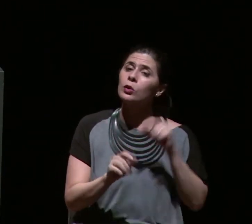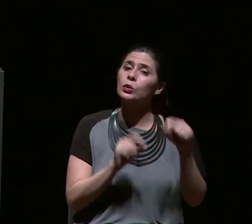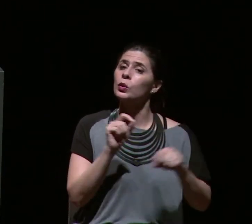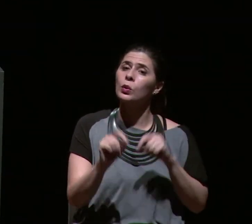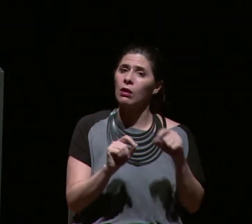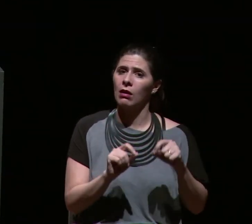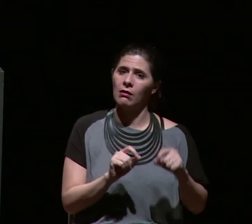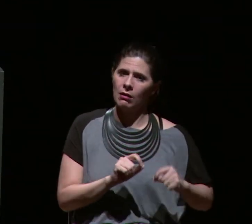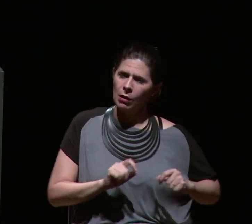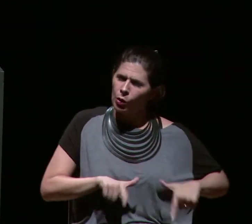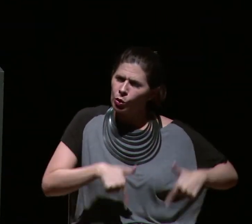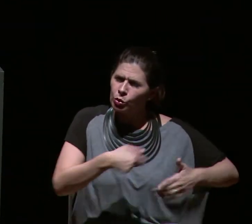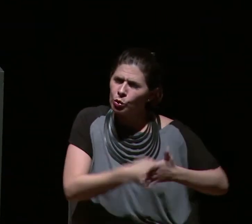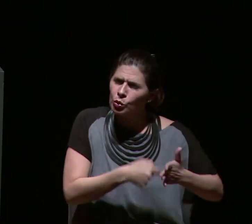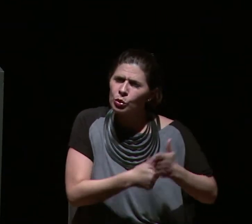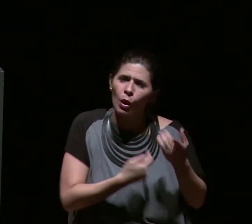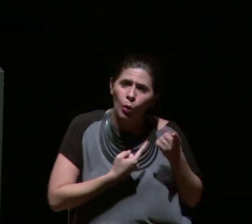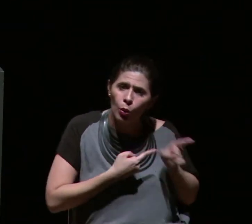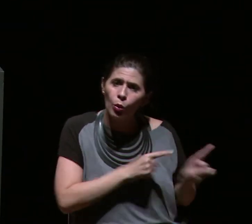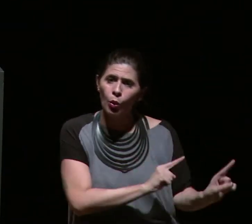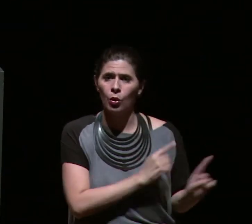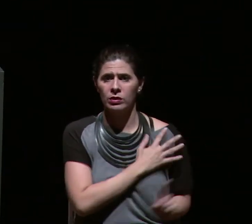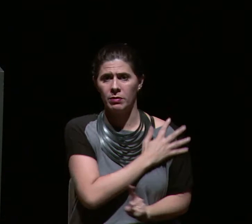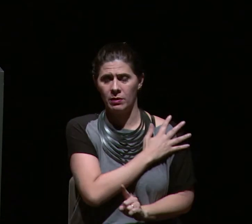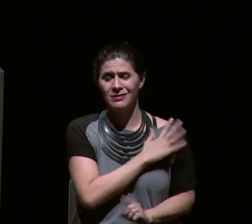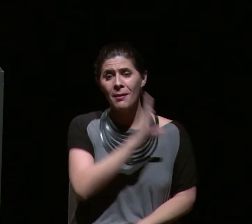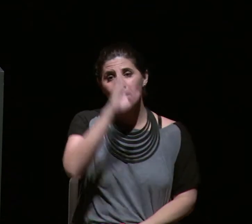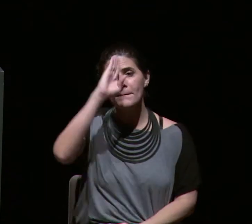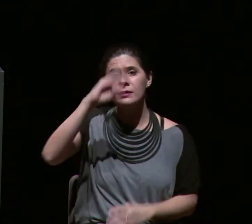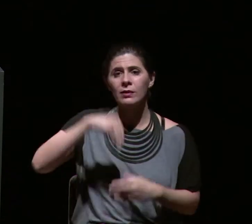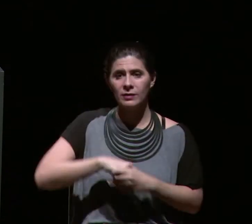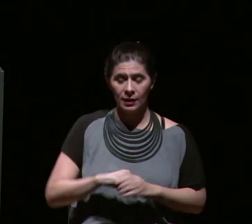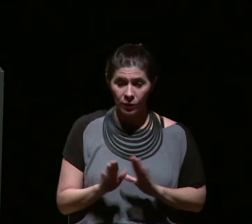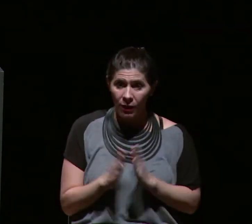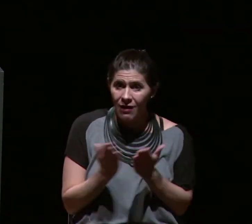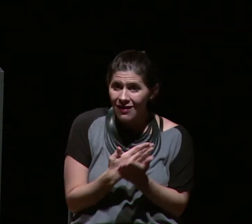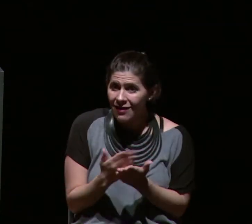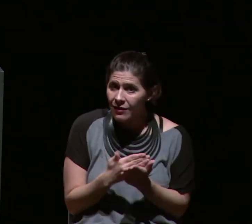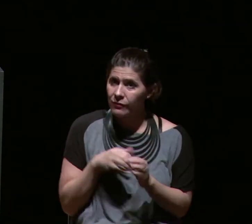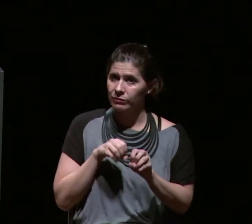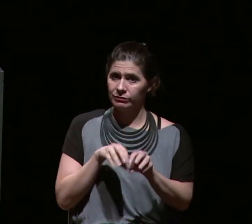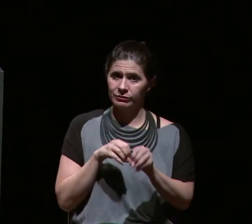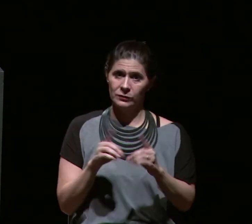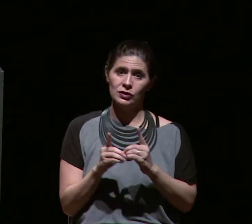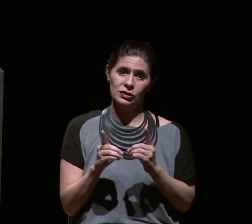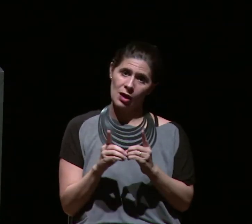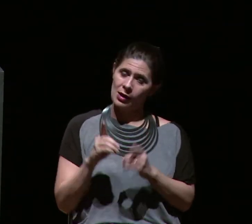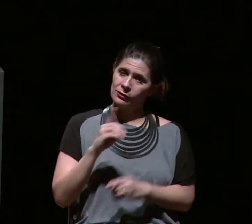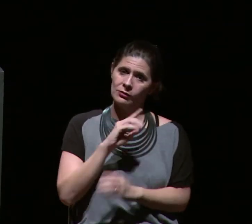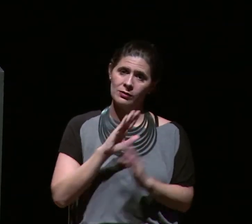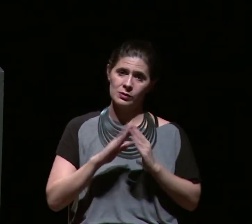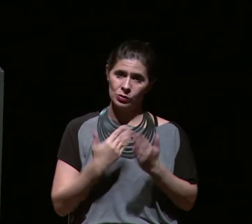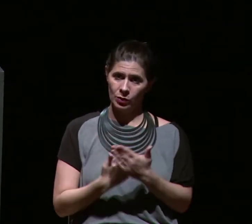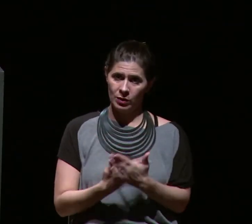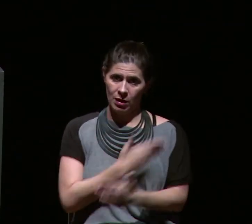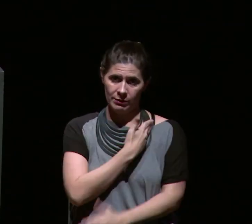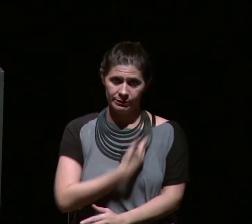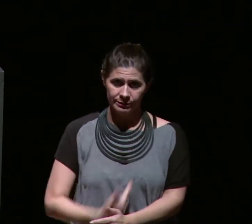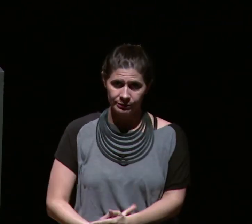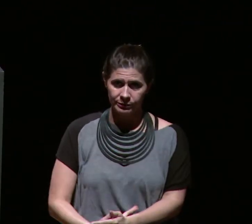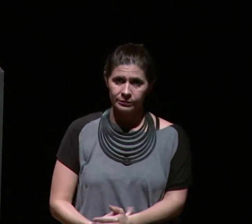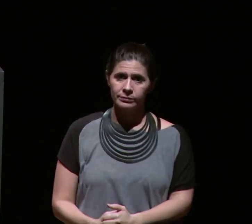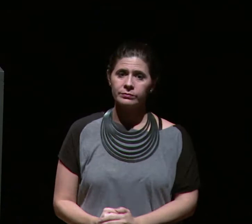preconceito presente, em especial nos materiais didáticos, até pouco representativos das contribuições